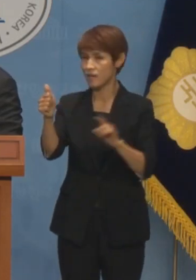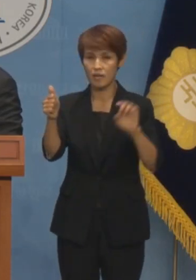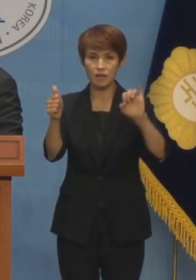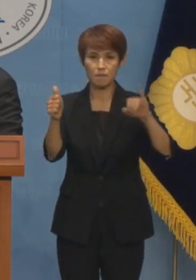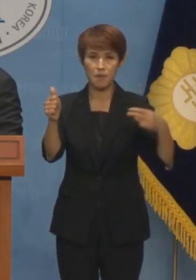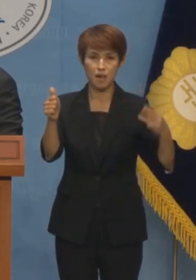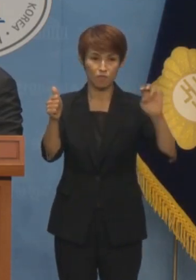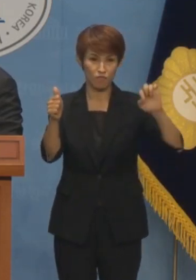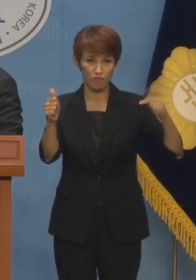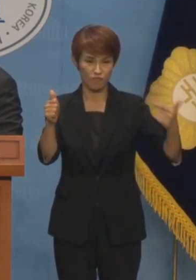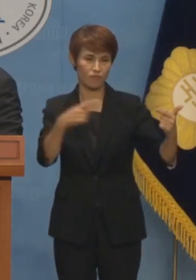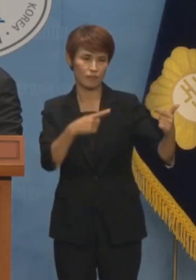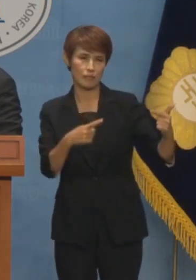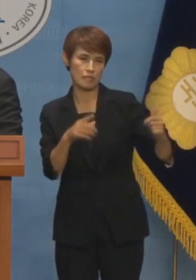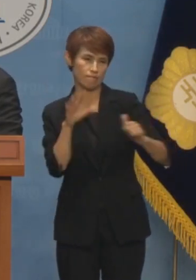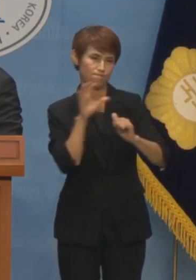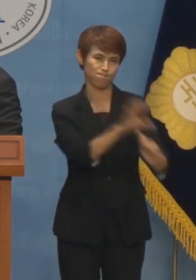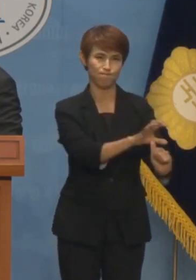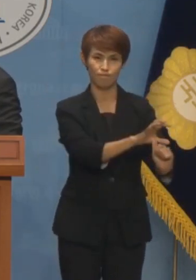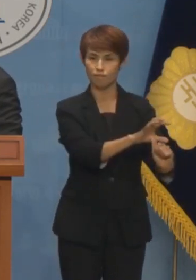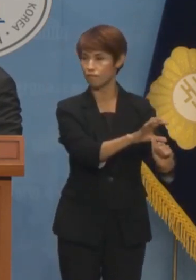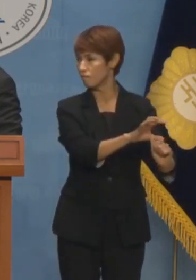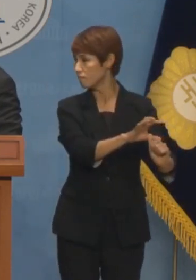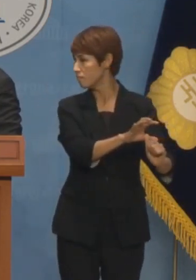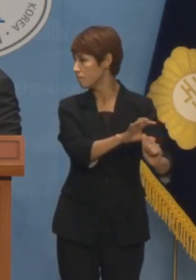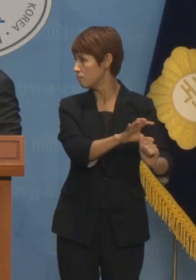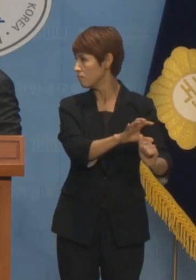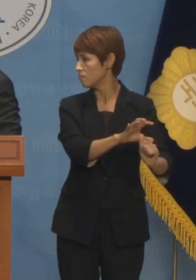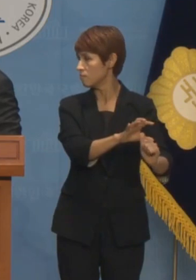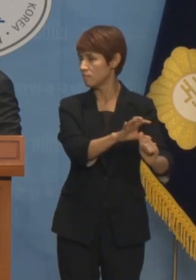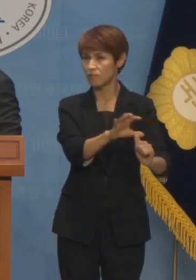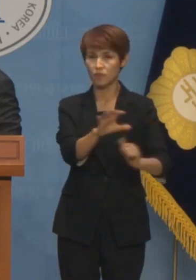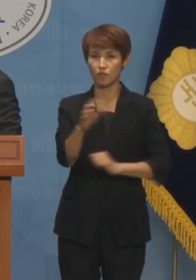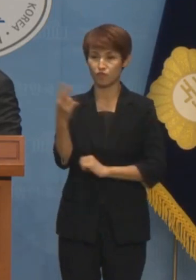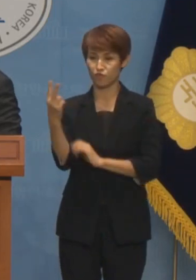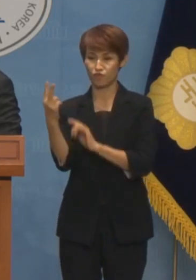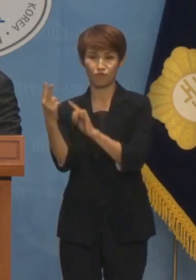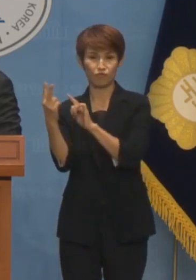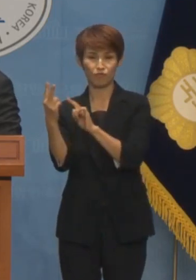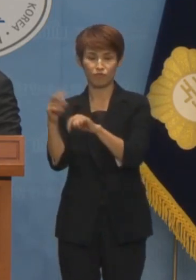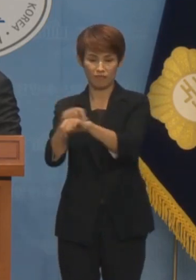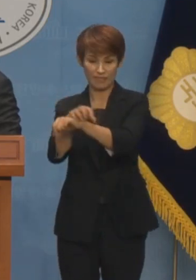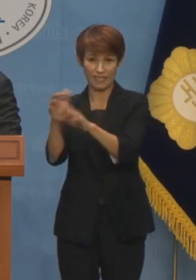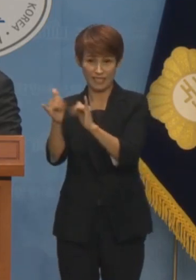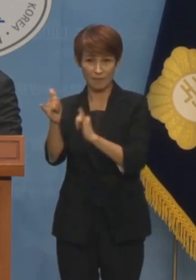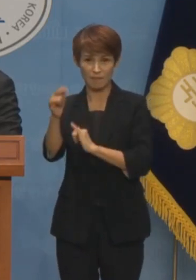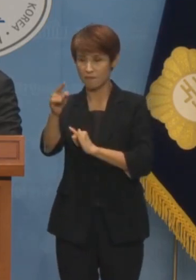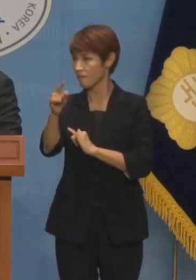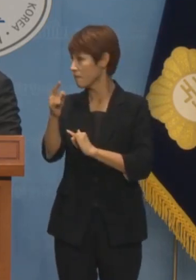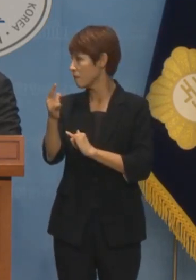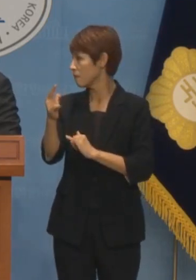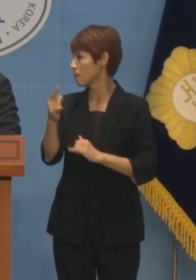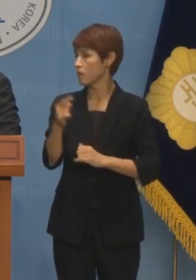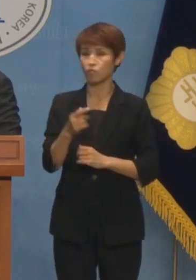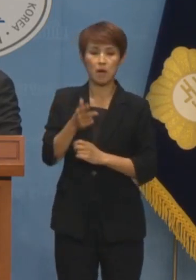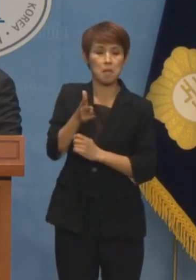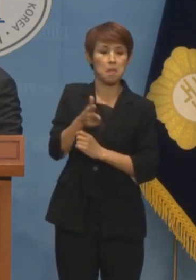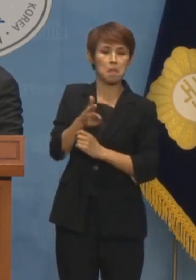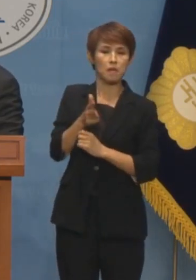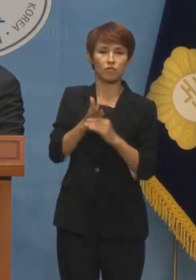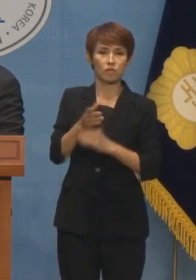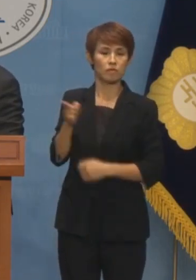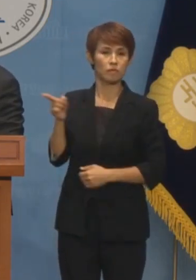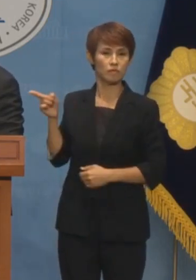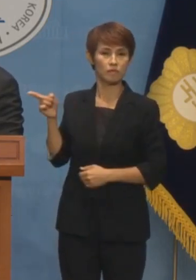킬문을 제압한 후 문신한 사람과 그 옆에 사람들이 심지어 한 명은 촬영을 하고 있습니다.